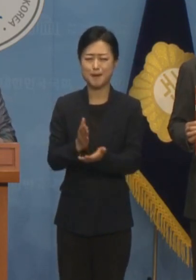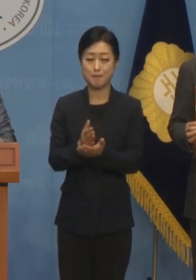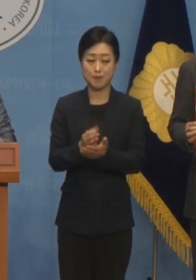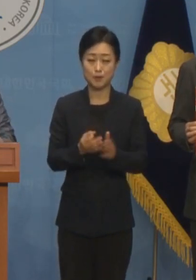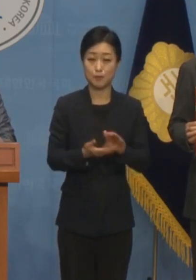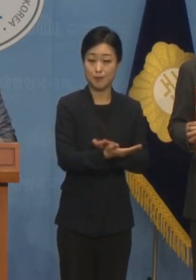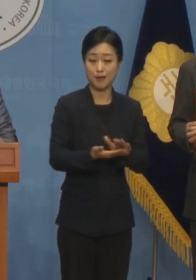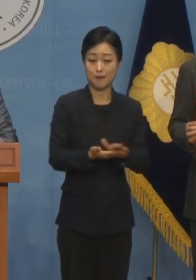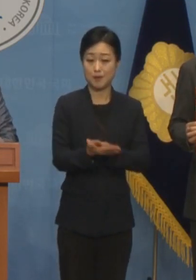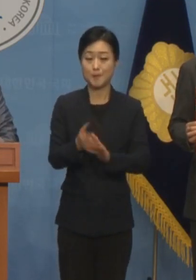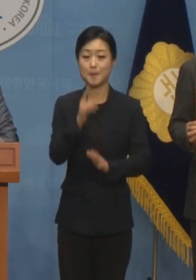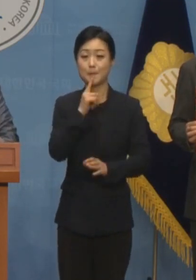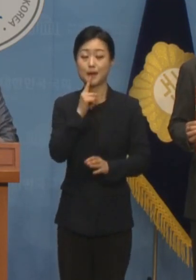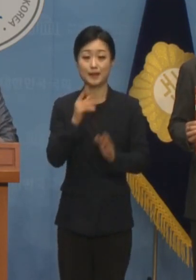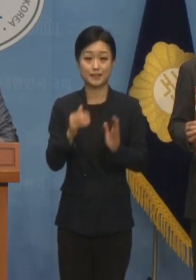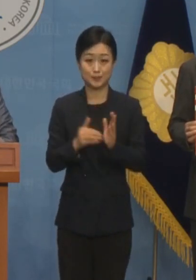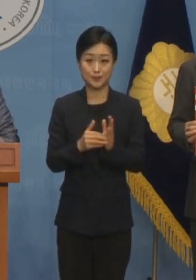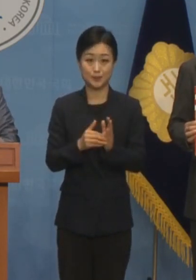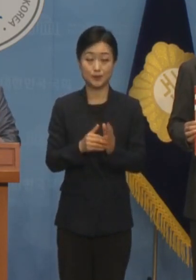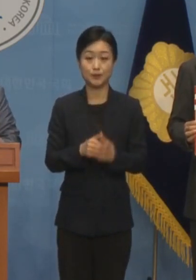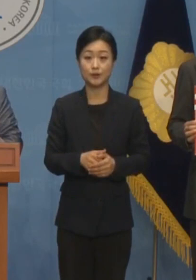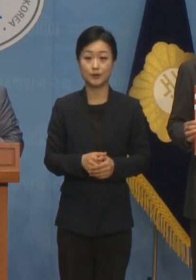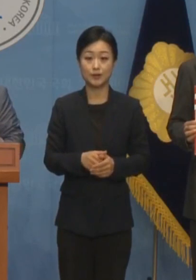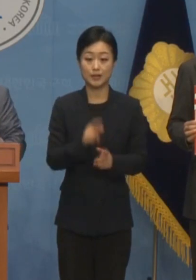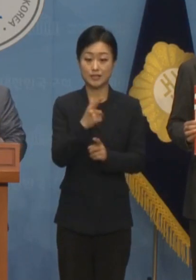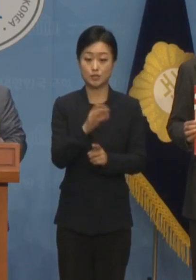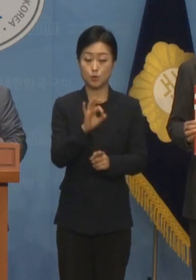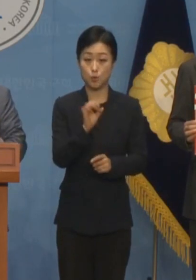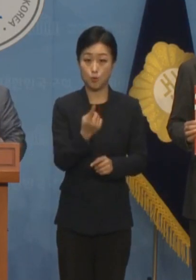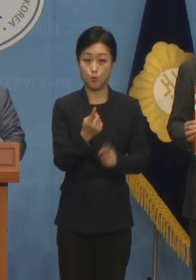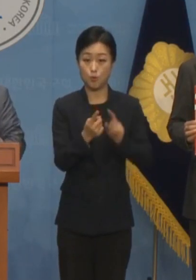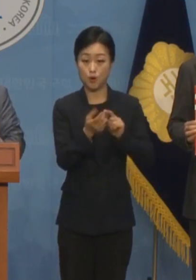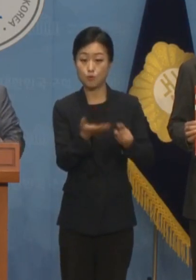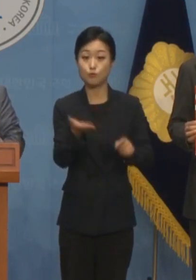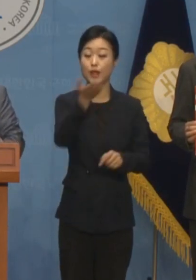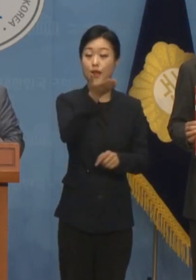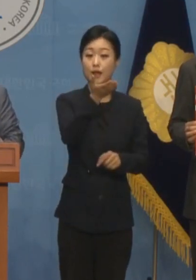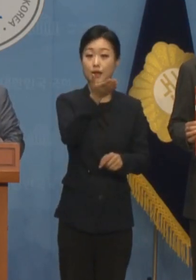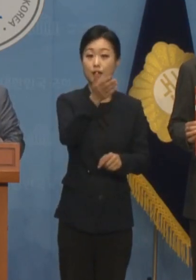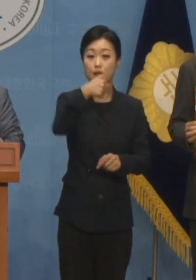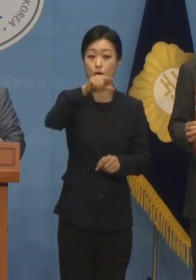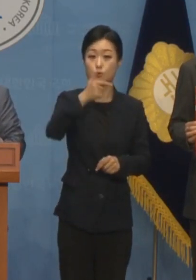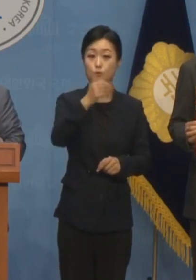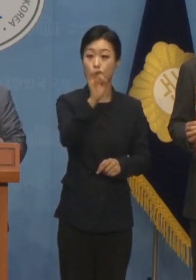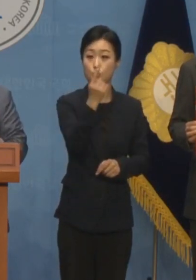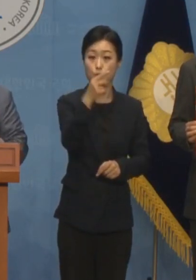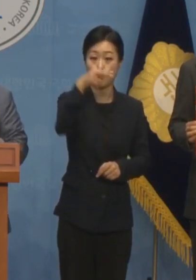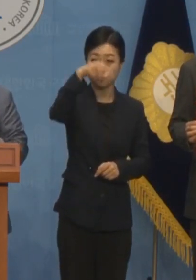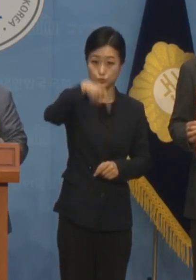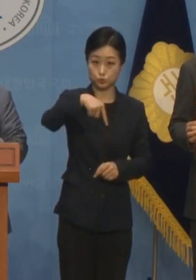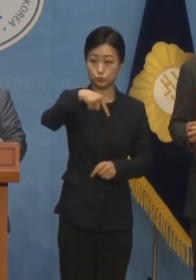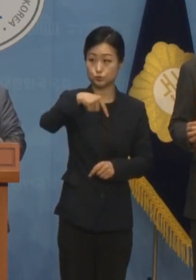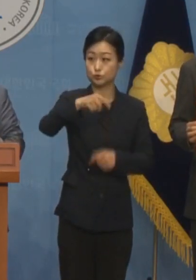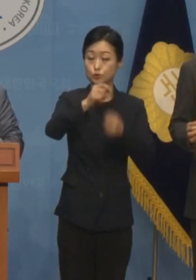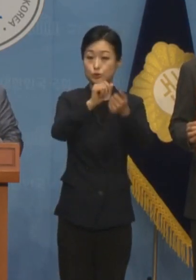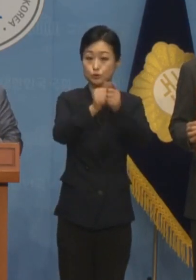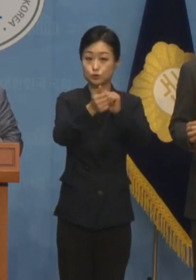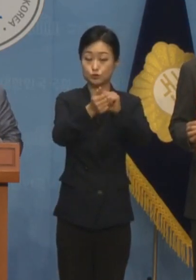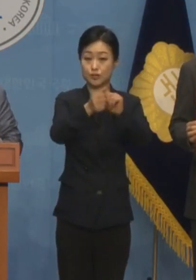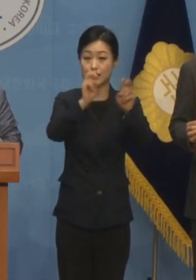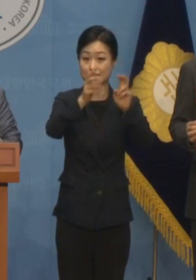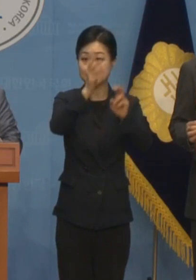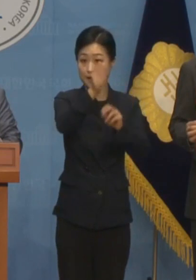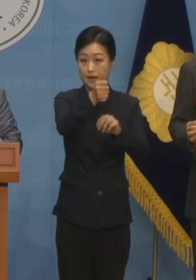했다고 떠드는데 이종호의 대빵으로 평가받는 고노스 도이치모터스